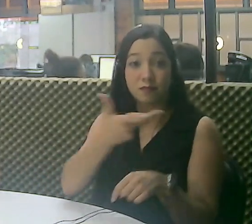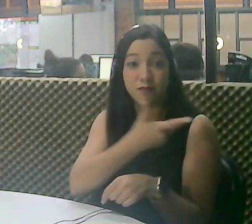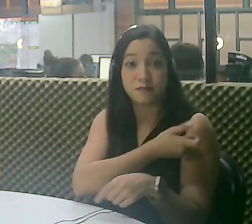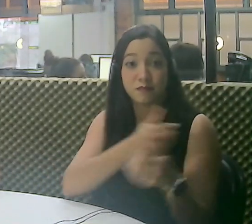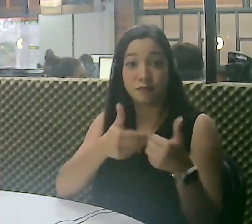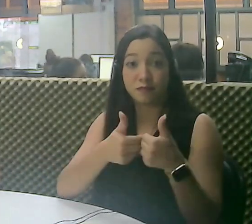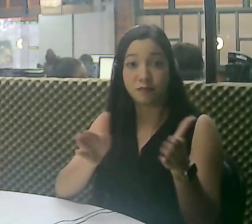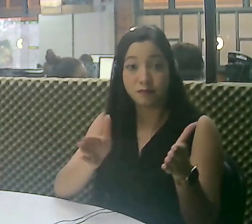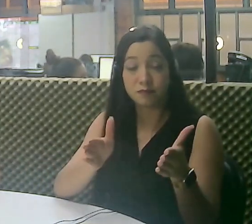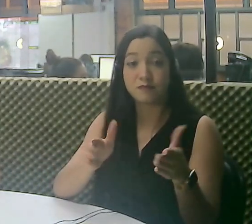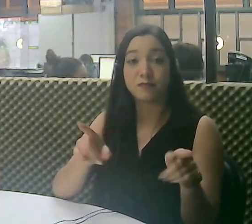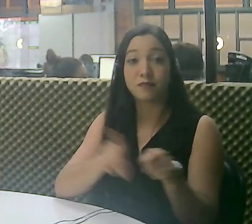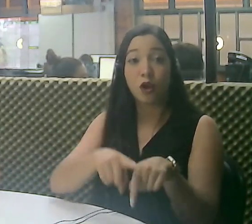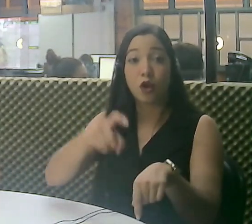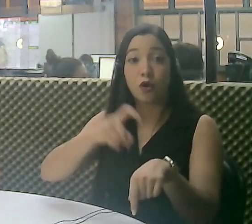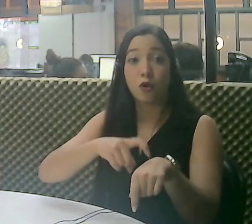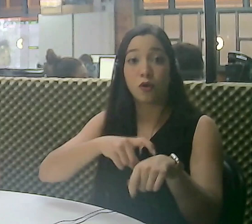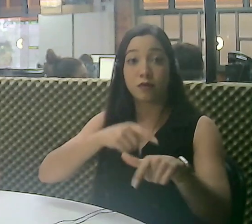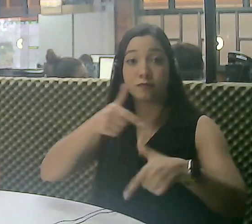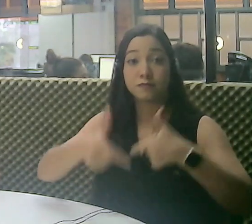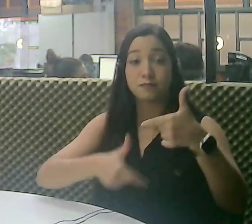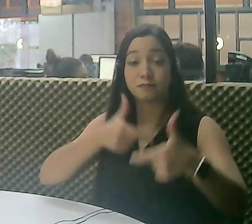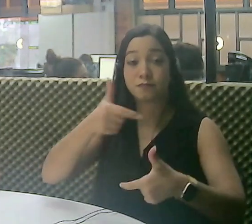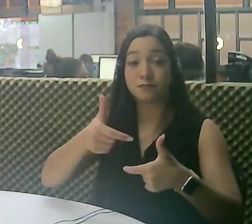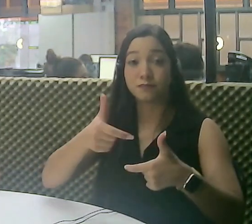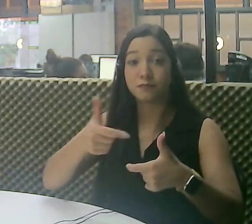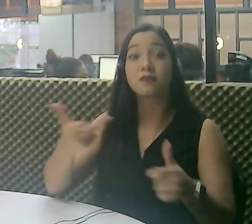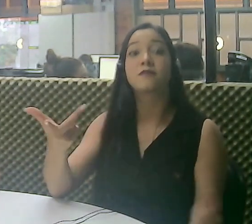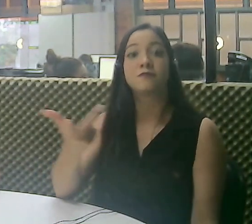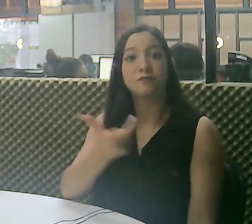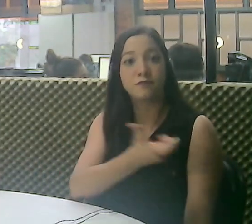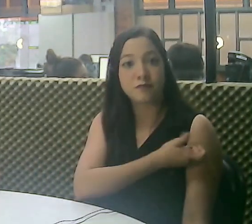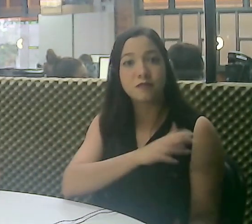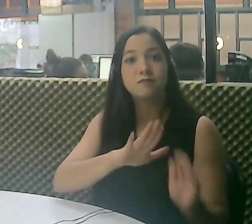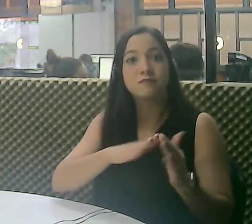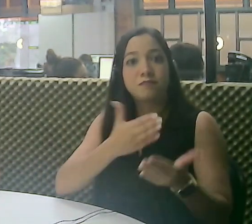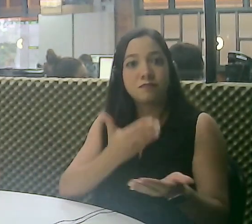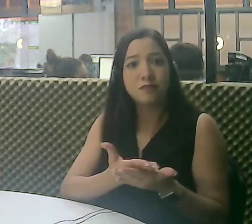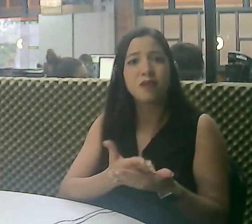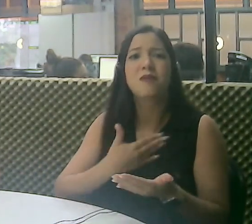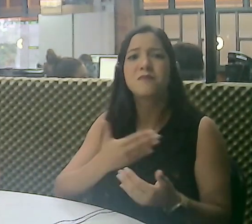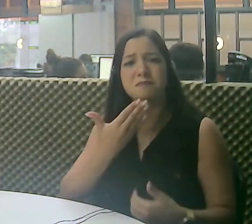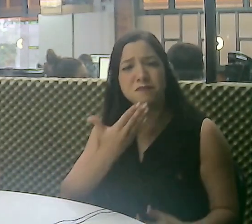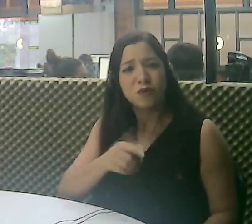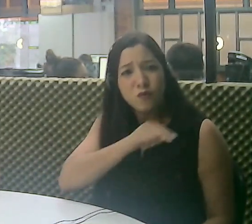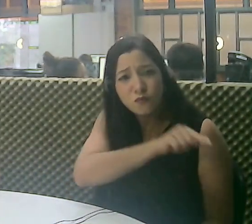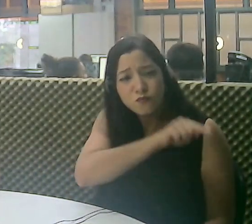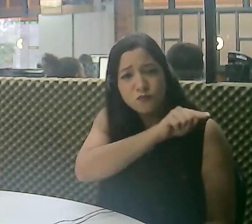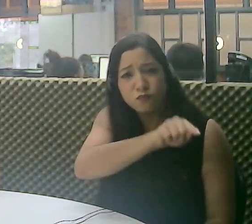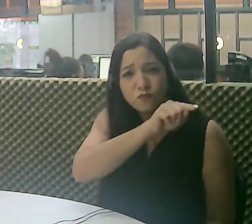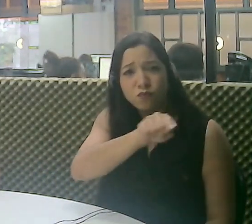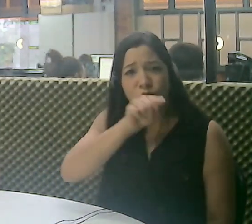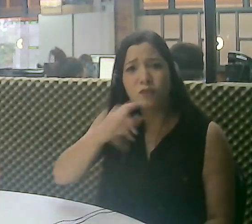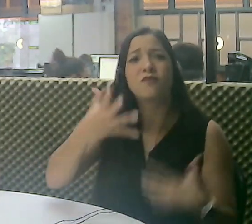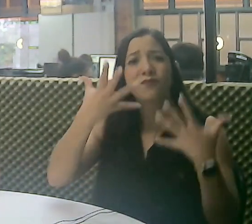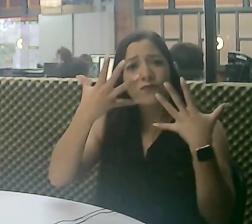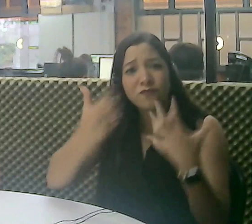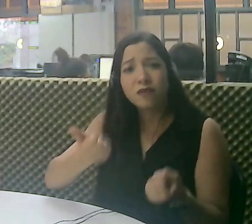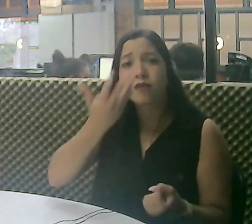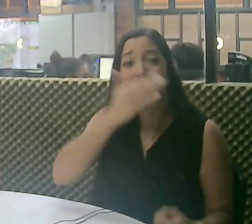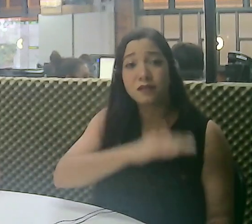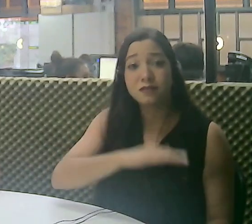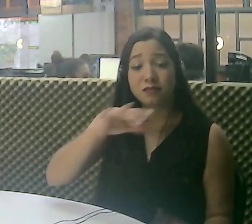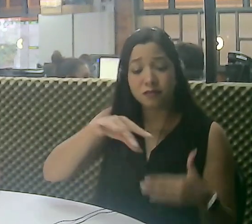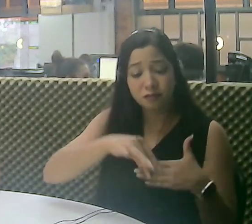nós temos o horário do trabalhador, estamos vacinando as escolas. Eu faço um apelo a todos vocês, vamos levar as crianças